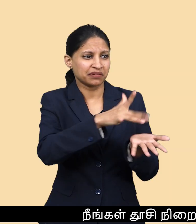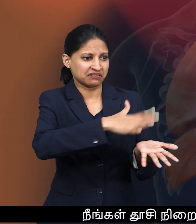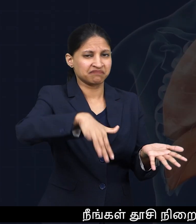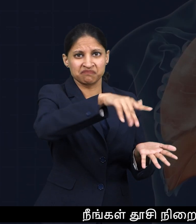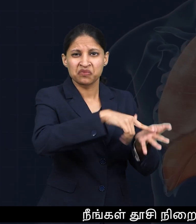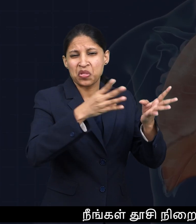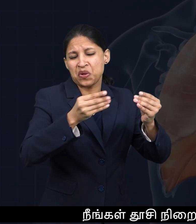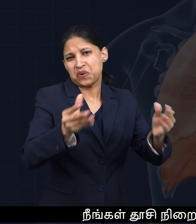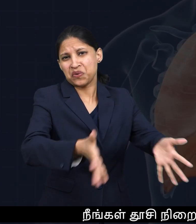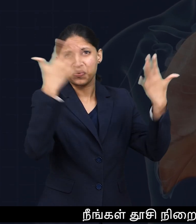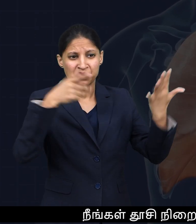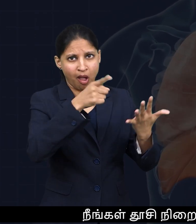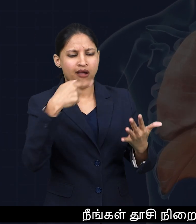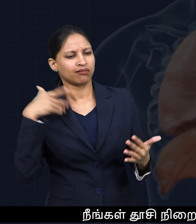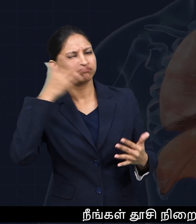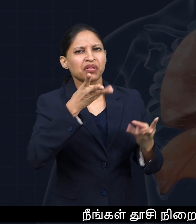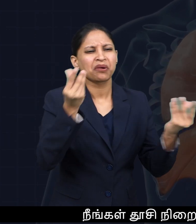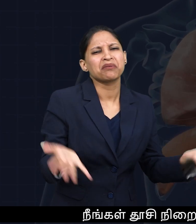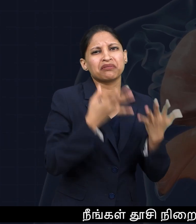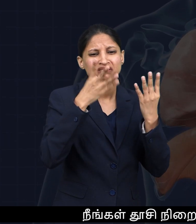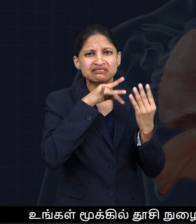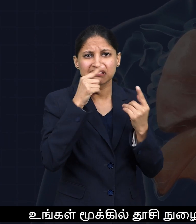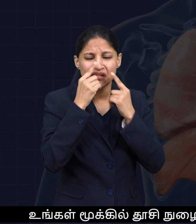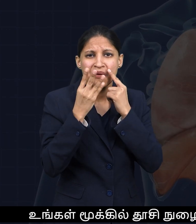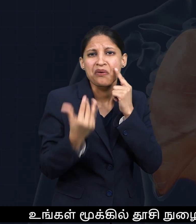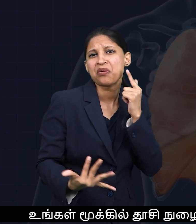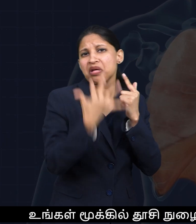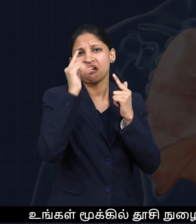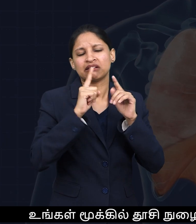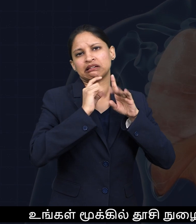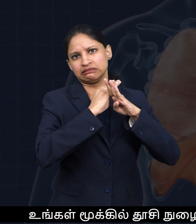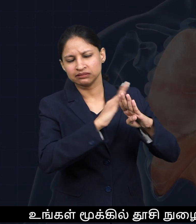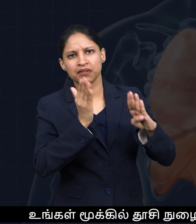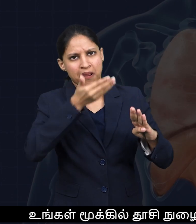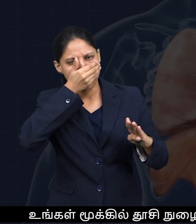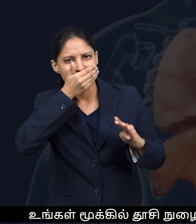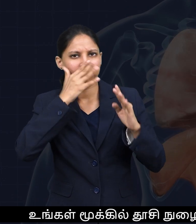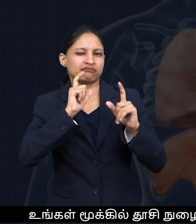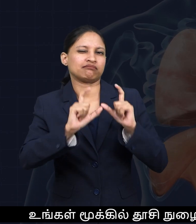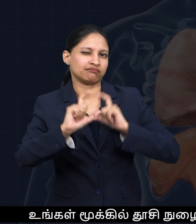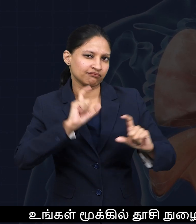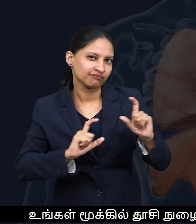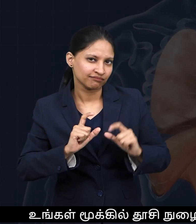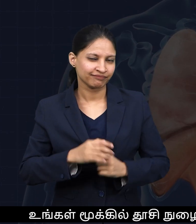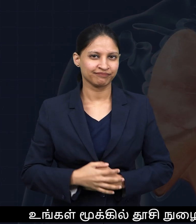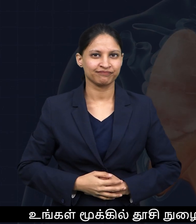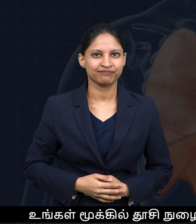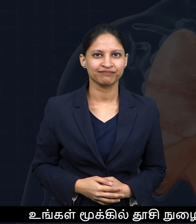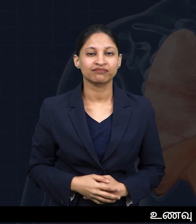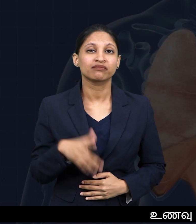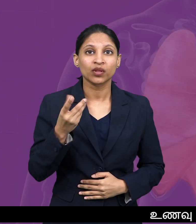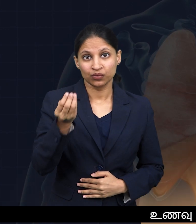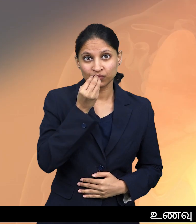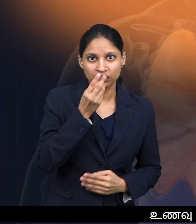நீங்கள் தூசி நிறைந்த இடத்தில் நடமாடும் போது உங்கள் மூக்கில் தூசி நுழைவதை தவிர்க்க கவனமாக